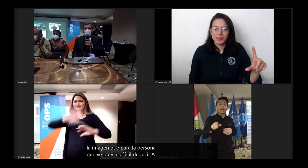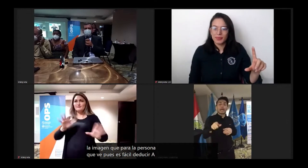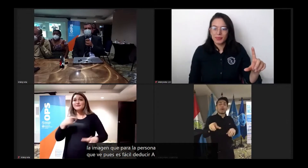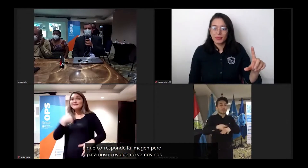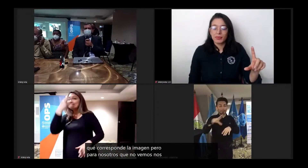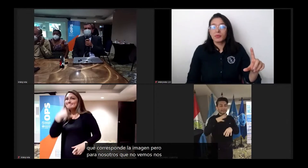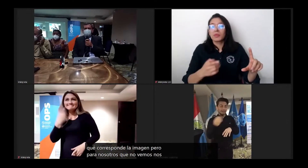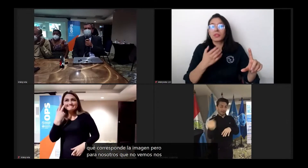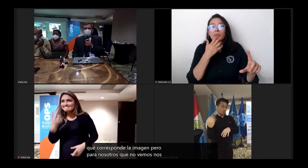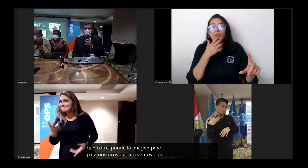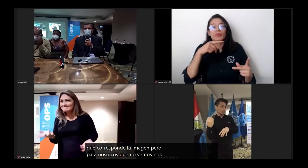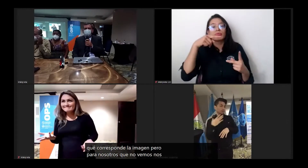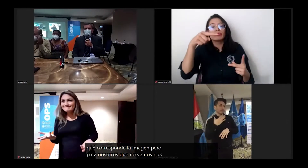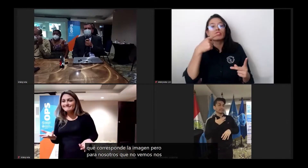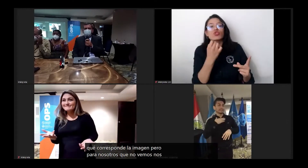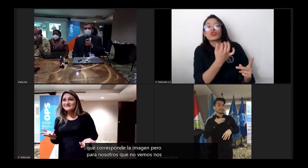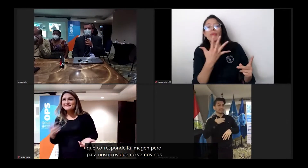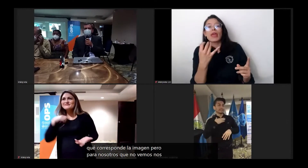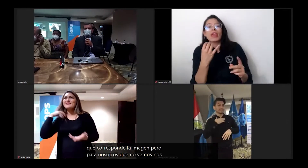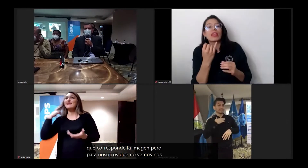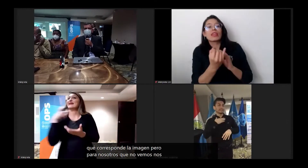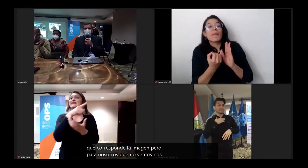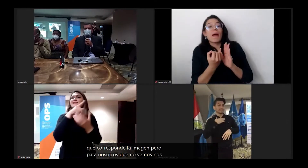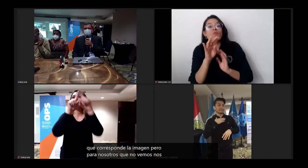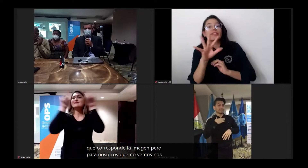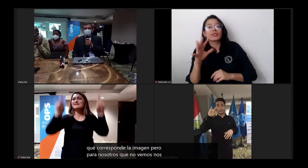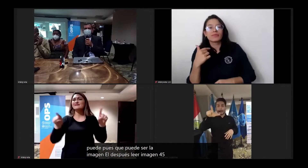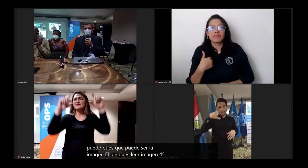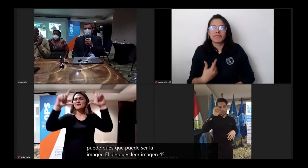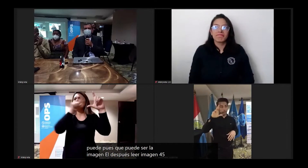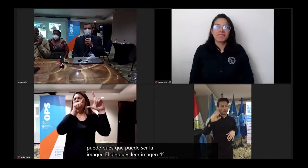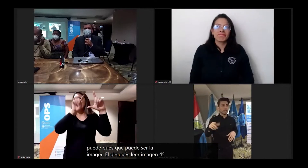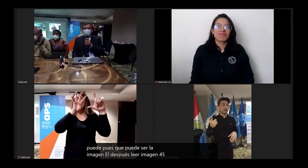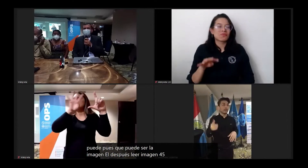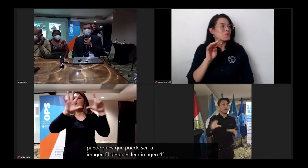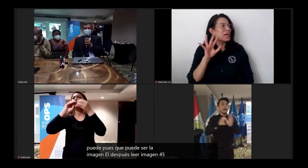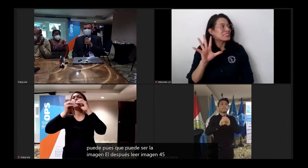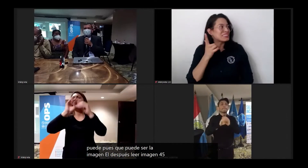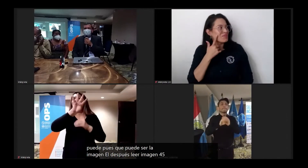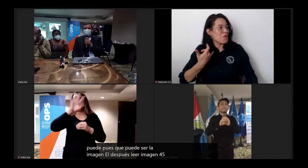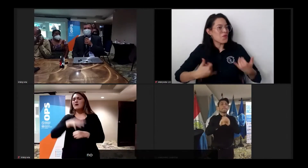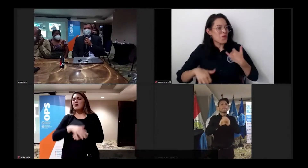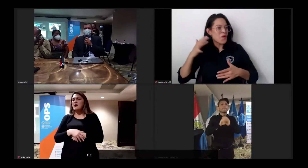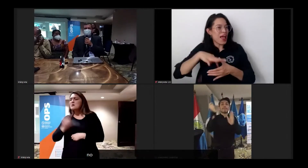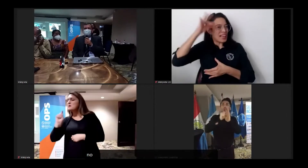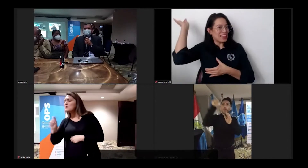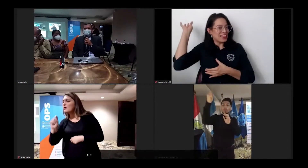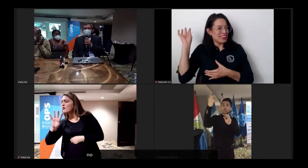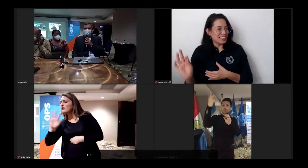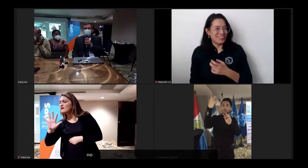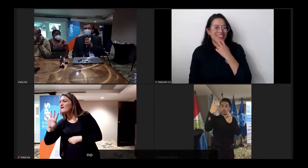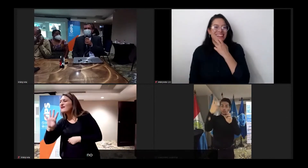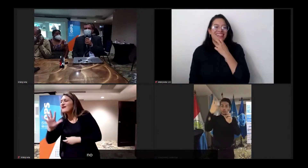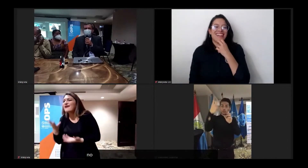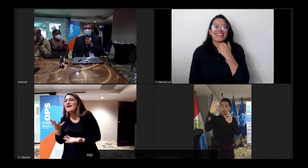imagen 45, nos lee un número. Dice uno, uy, está bueno para hacer la lotería. Entonces, allí es